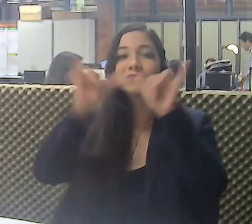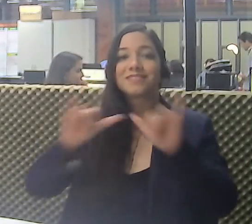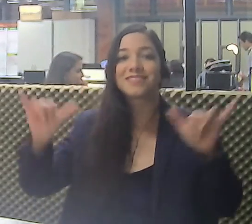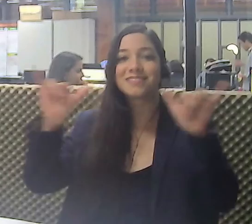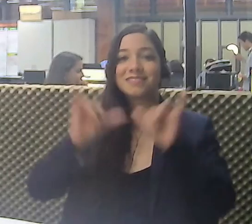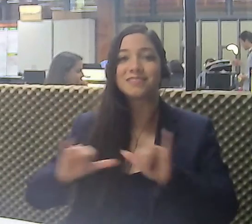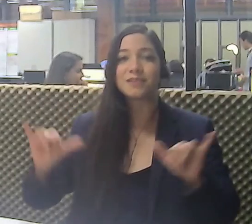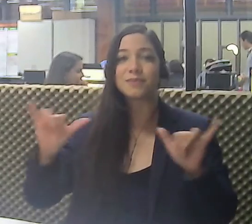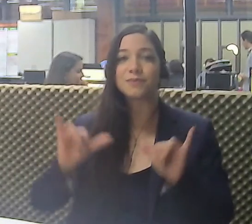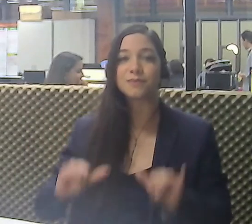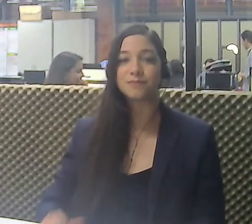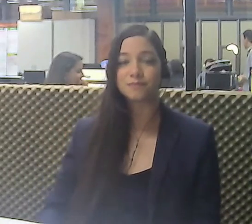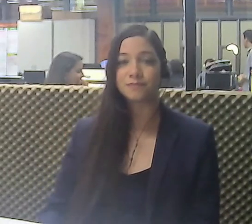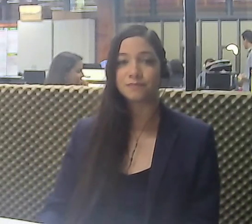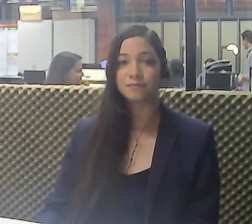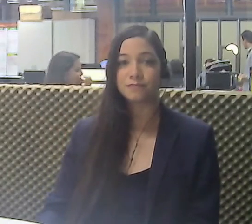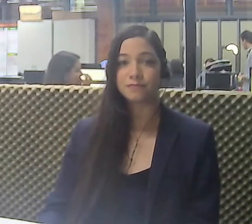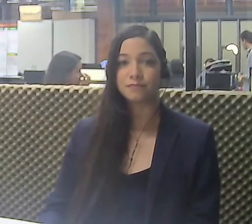Giro de